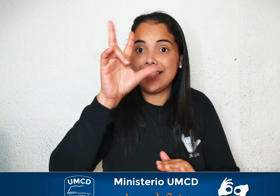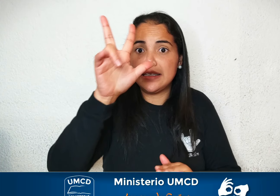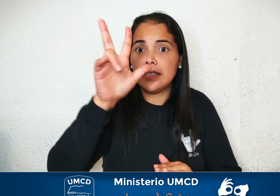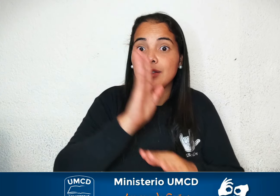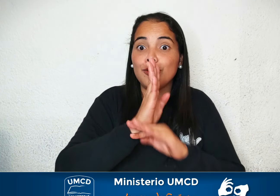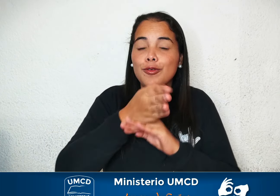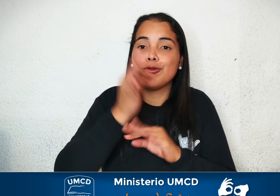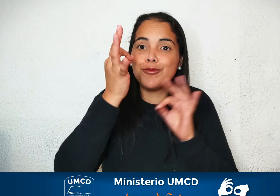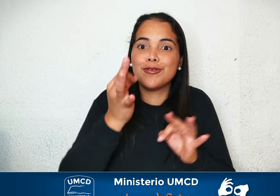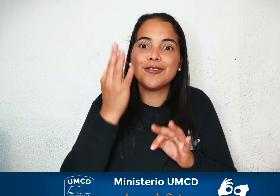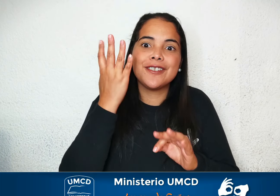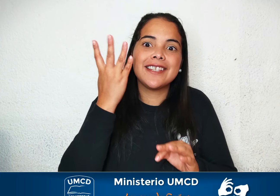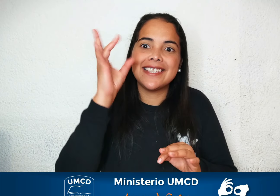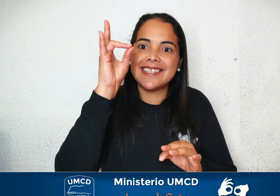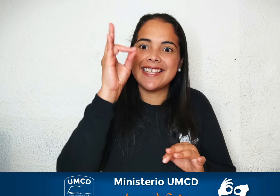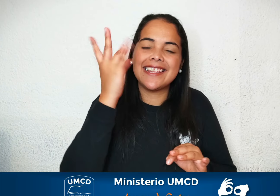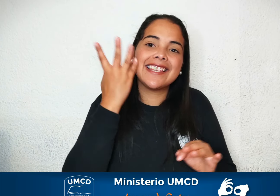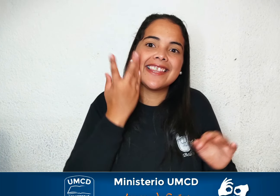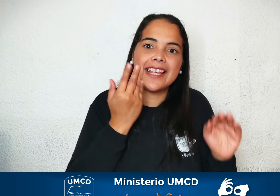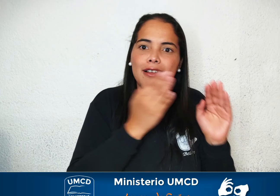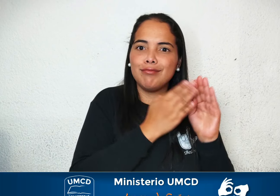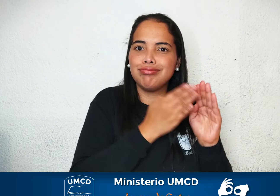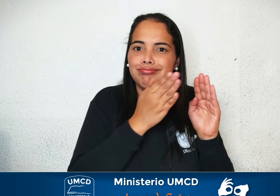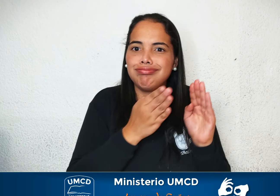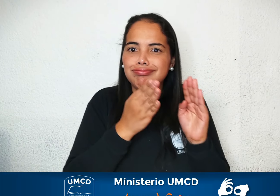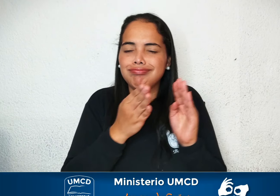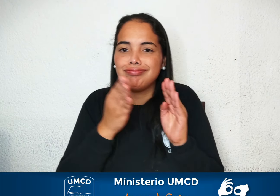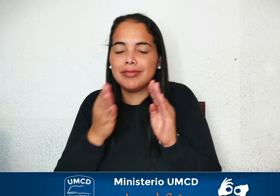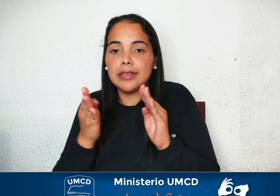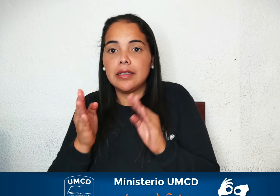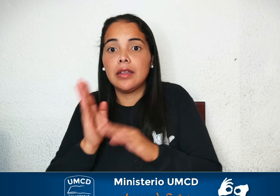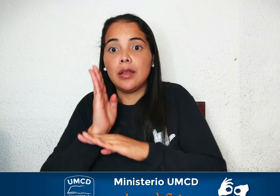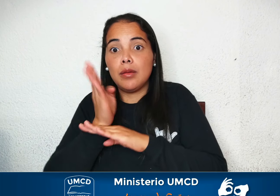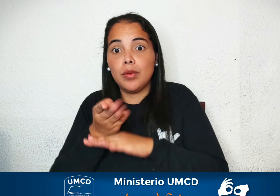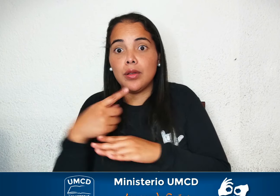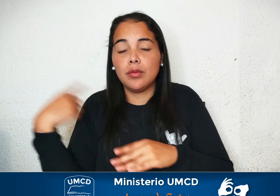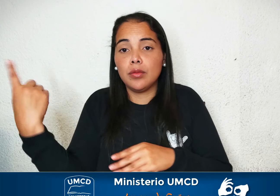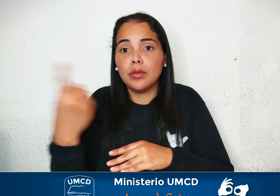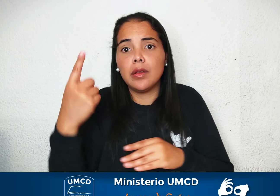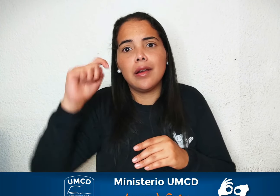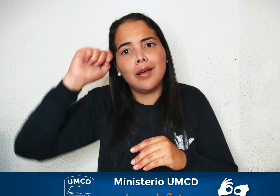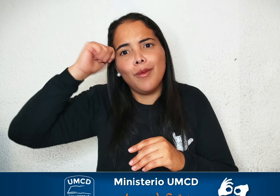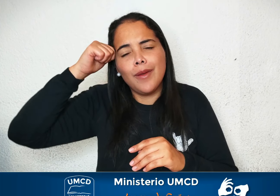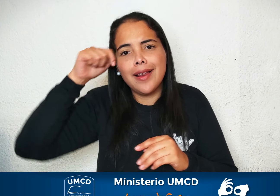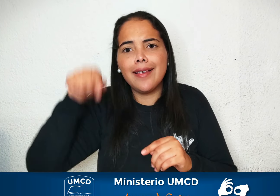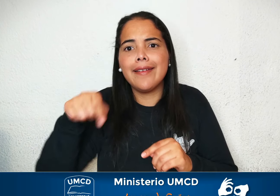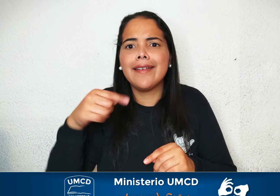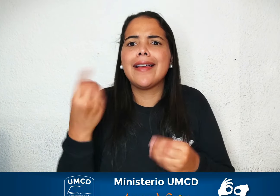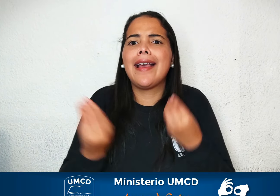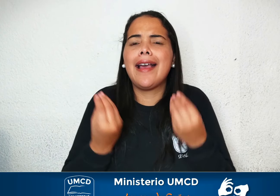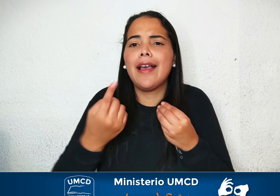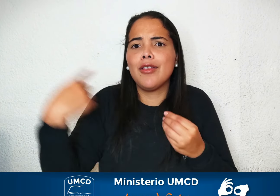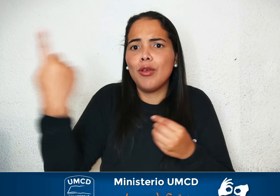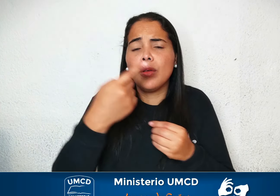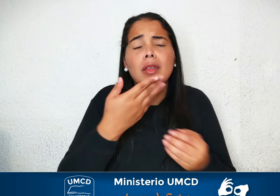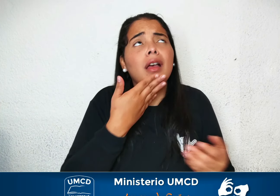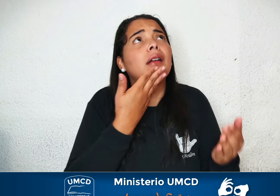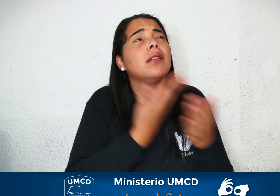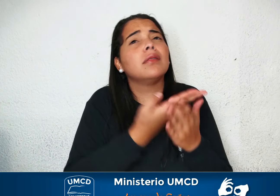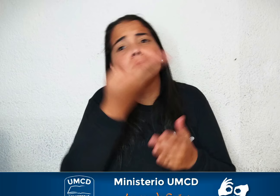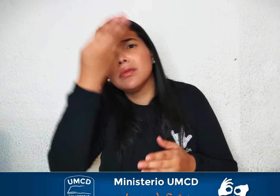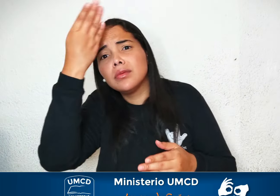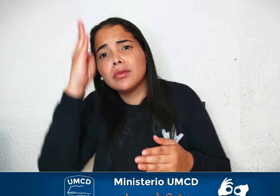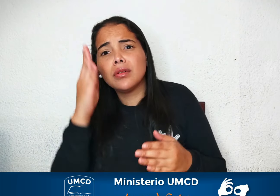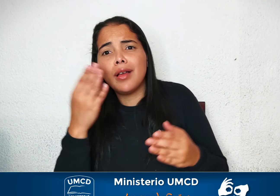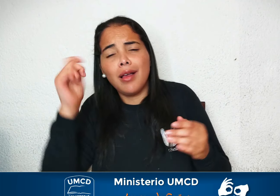el mes séptimo del año del calendario judío. Y era la fecha en la que tenían que celebrar la fiesta de los tabernáculos